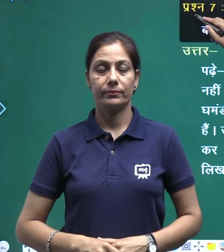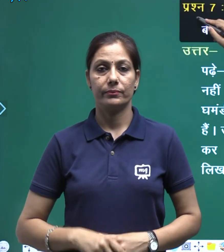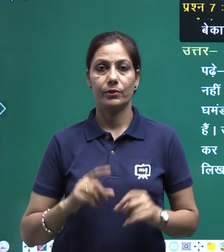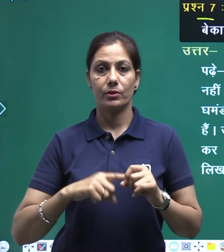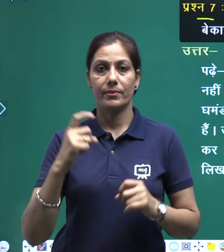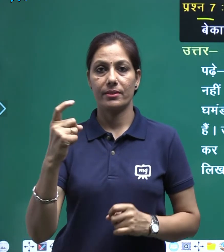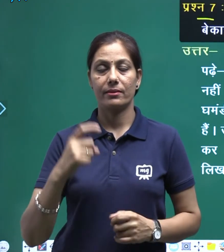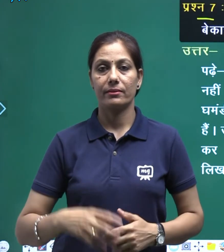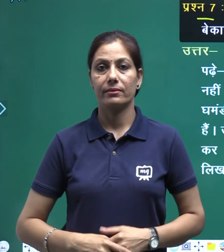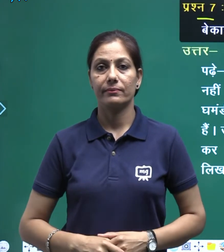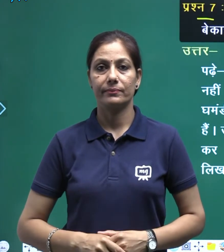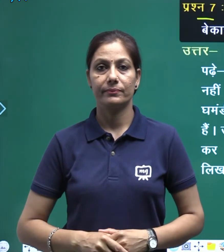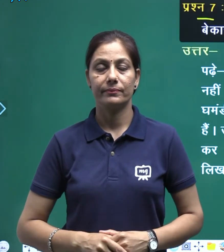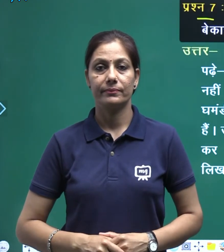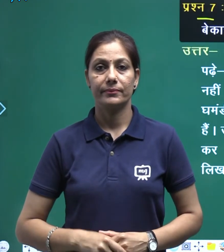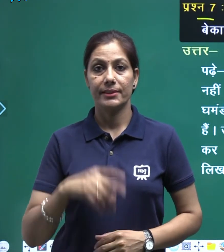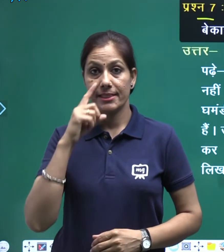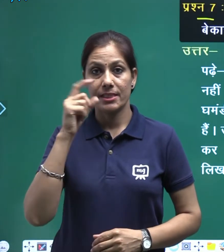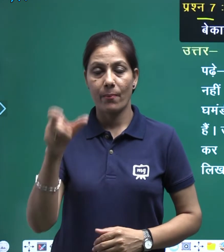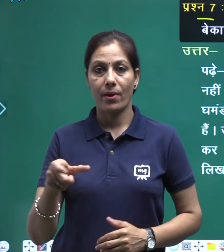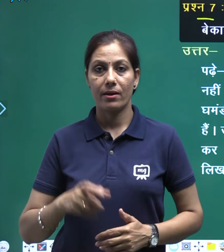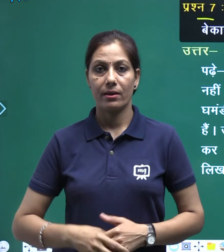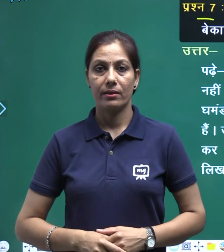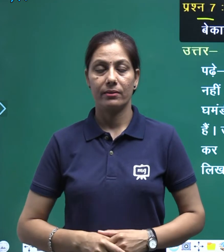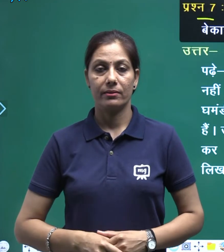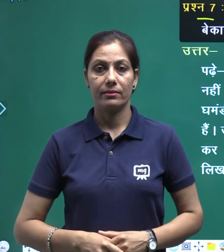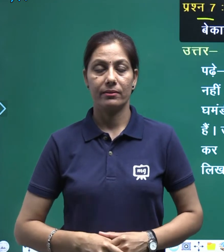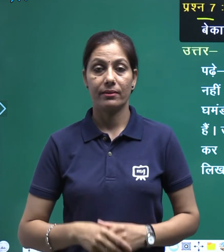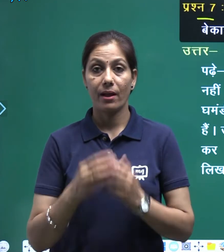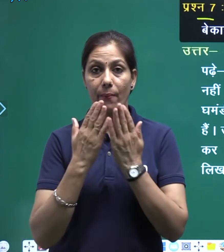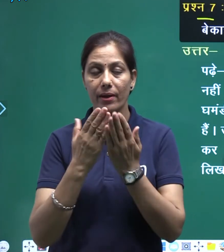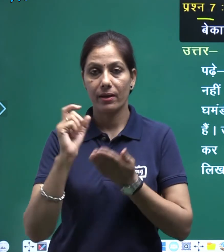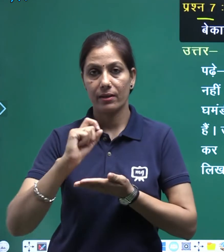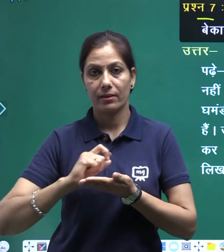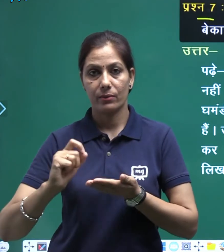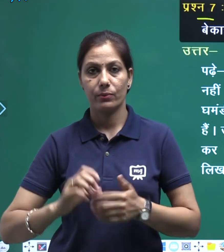प्रश्न 7, चंपा पढ़ने लिखने को